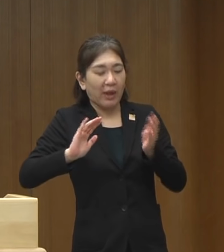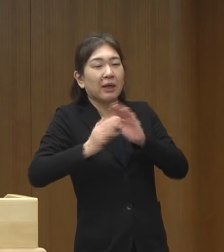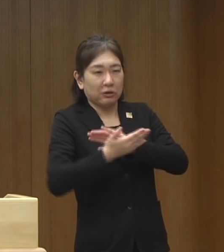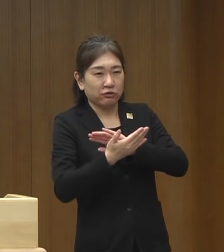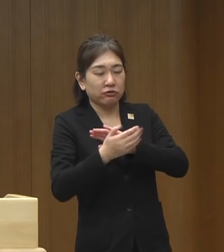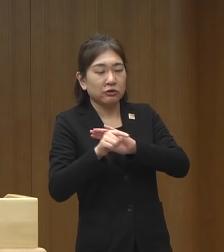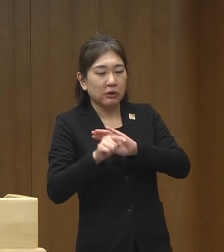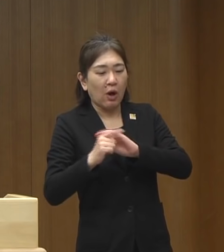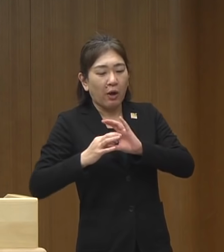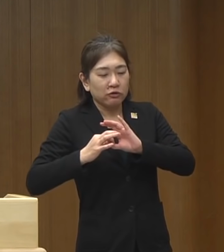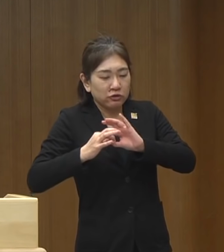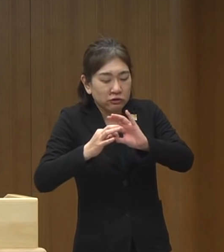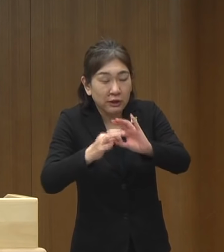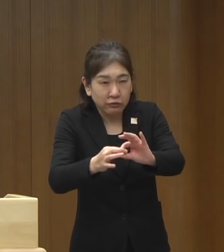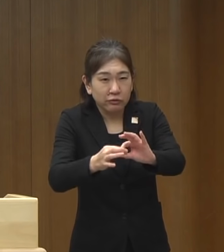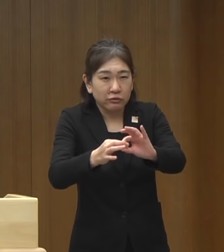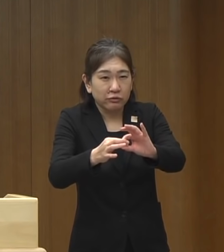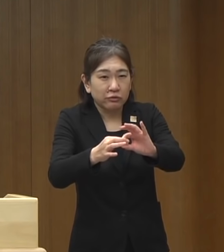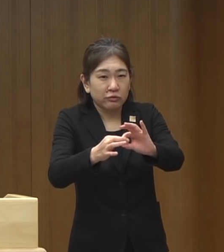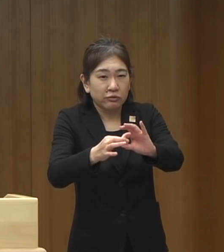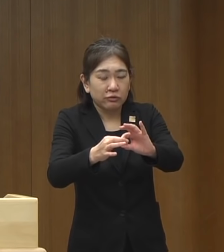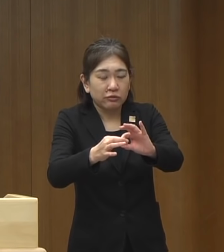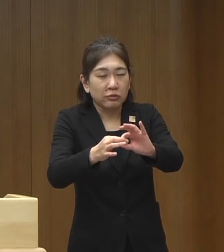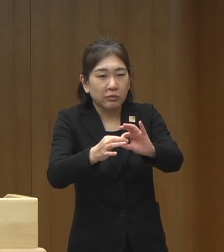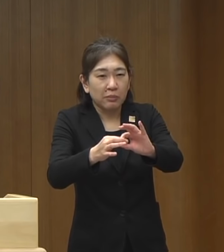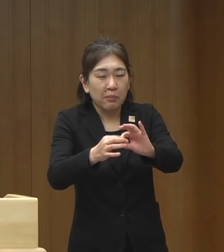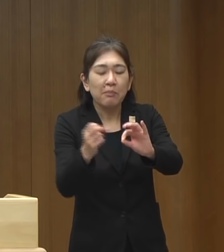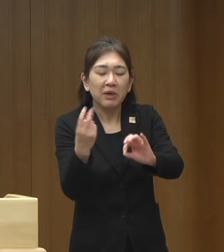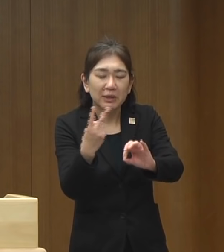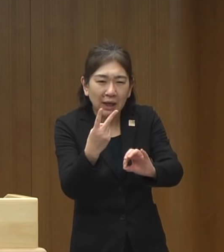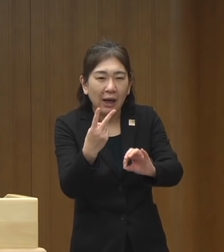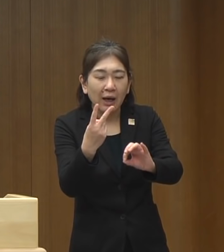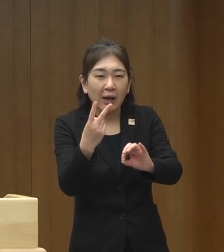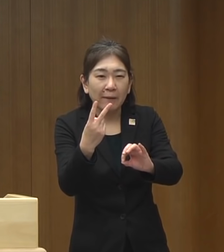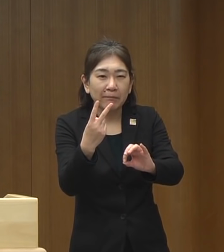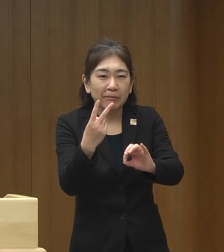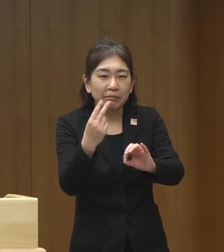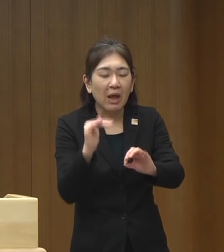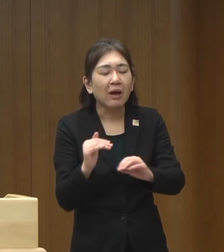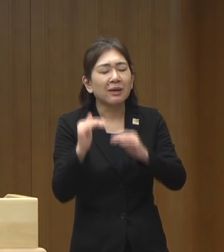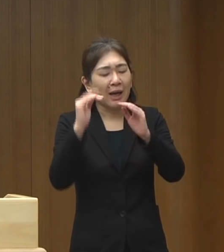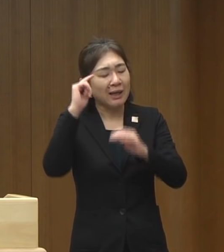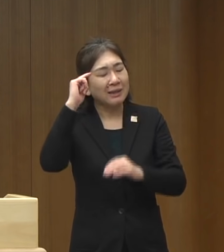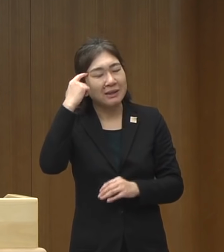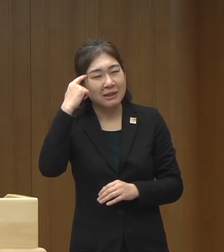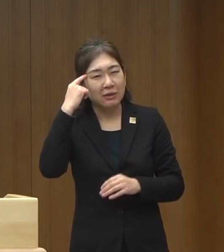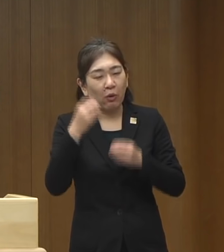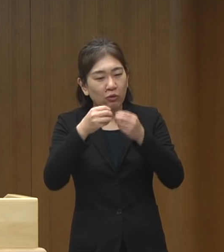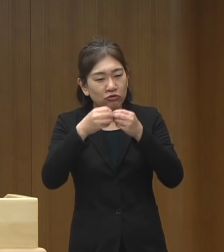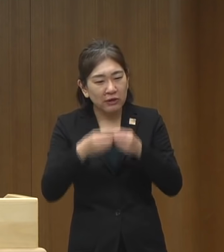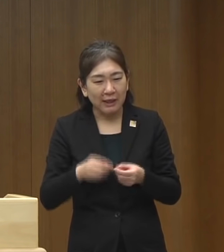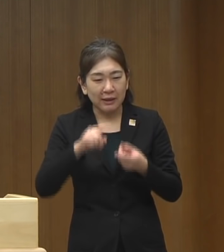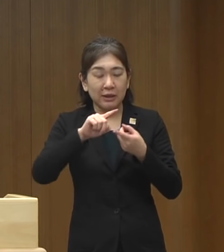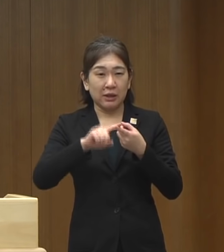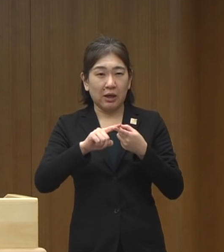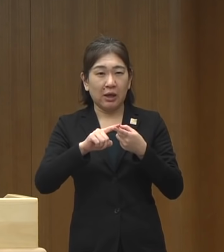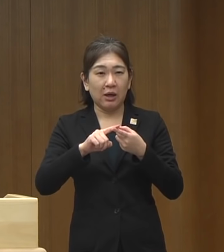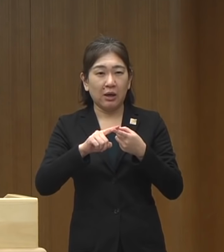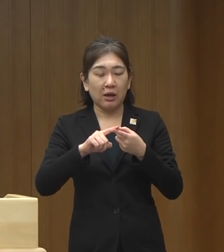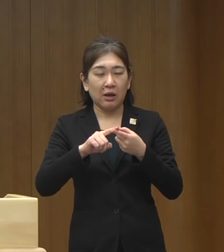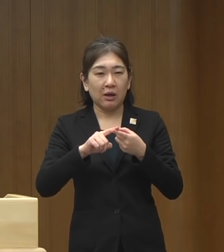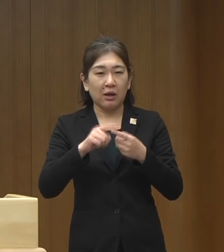続させることのみならず、その高い意識と具体的な行動をベースに道民